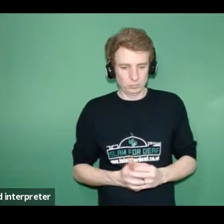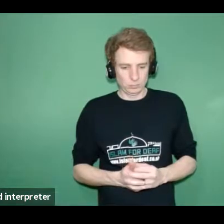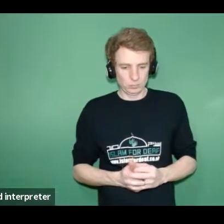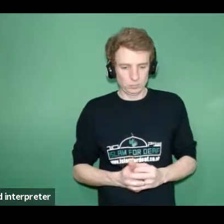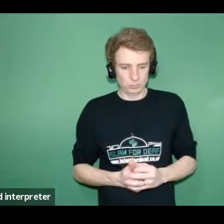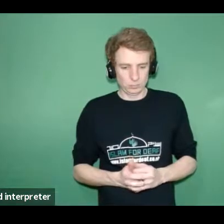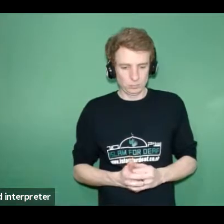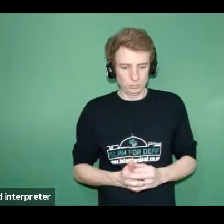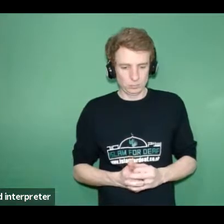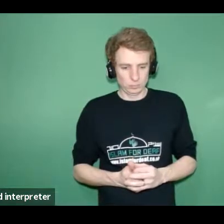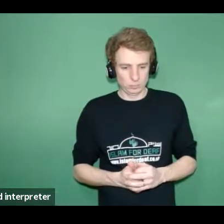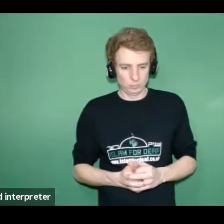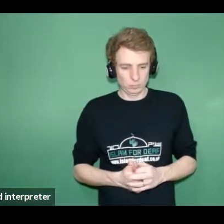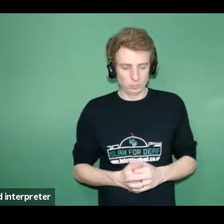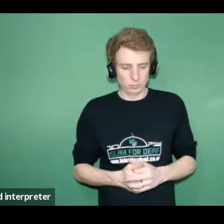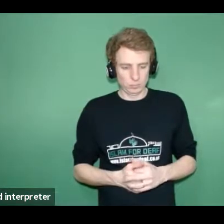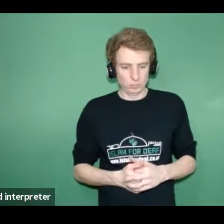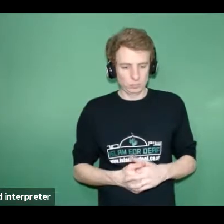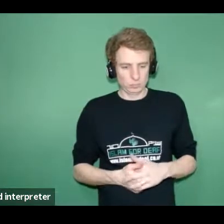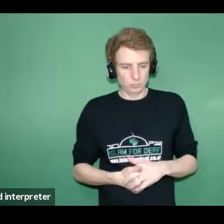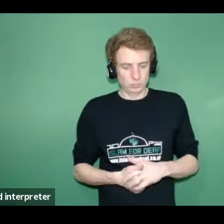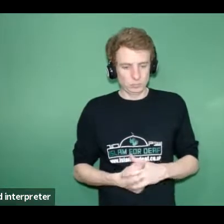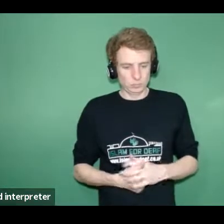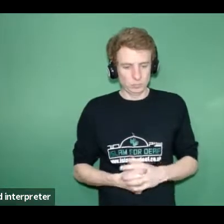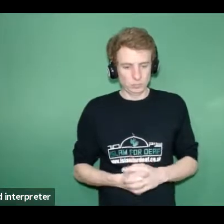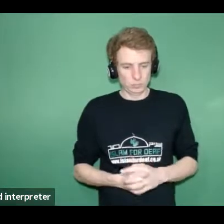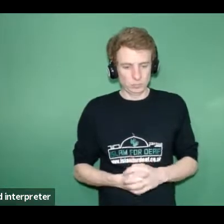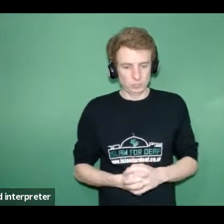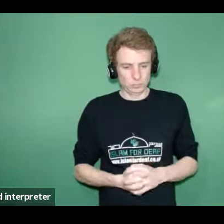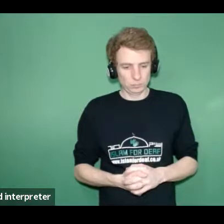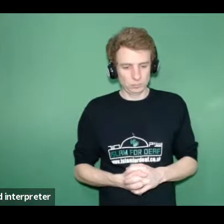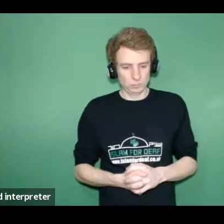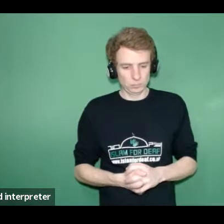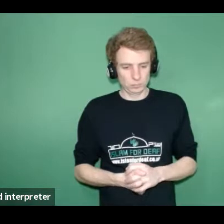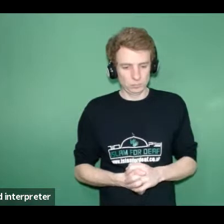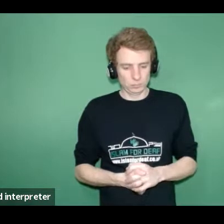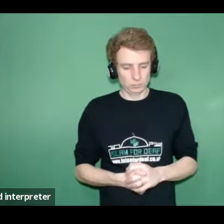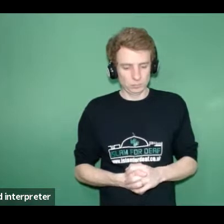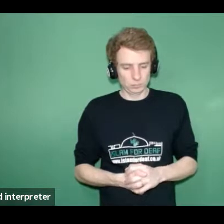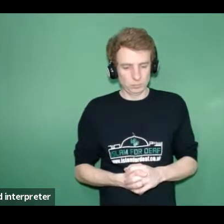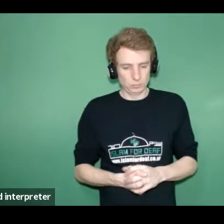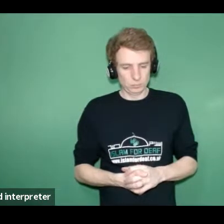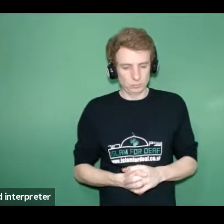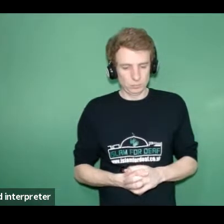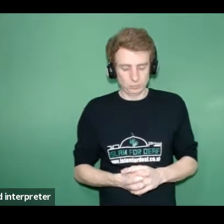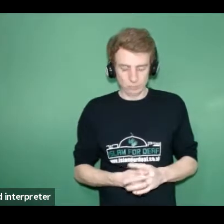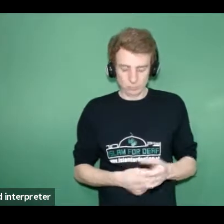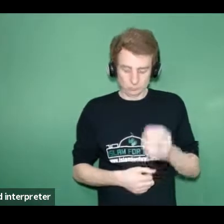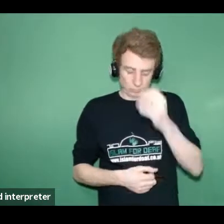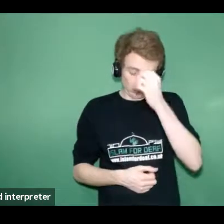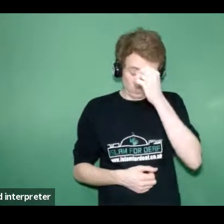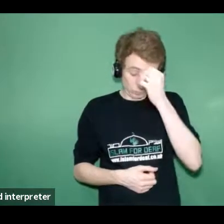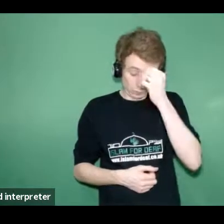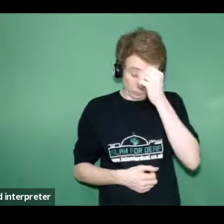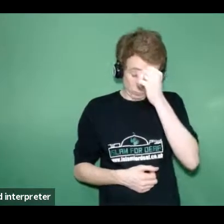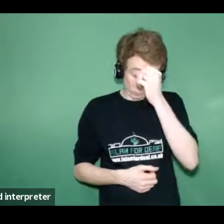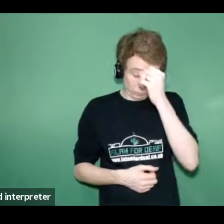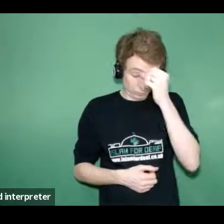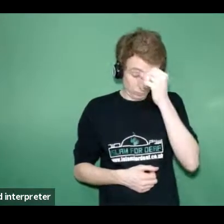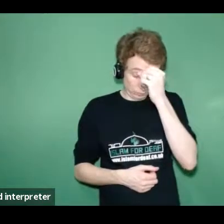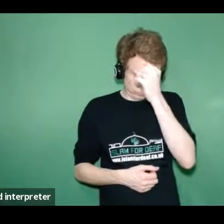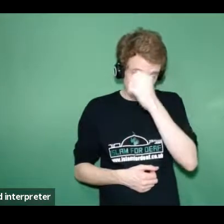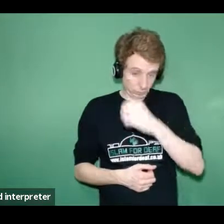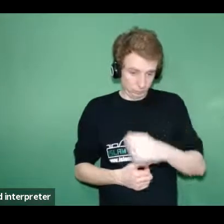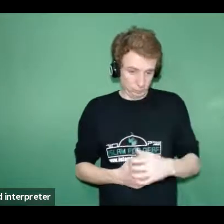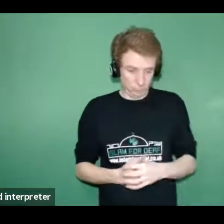ولو قلنا عبر التلفاز إذن لألغينا كل المساجد وصلينا وراء إمام الحرم المكي عبر